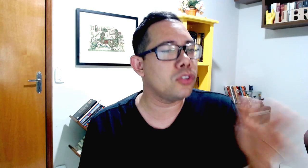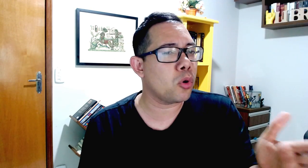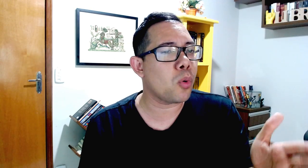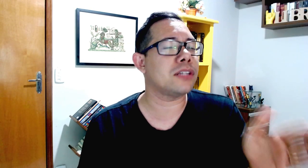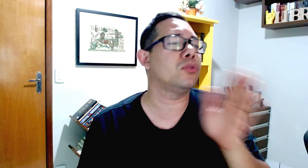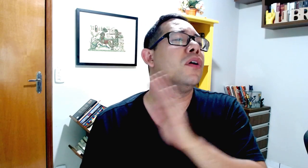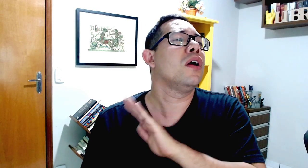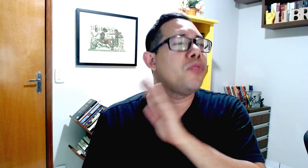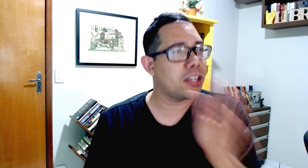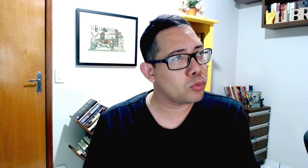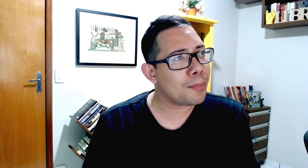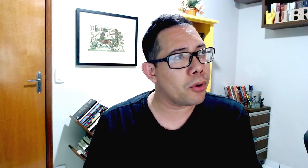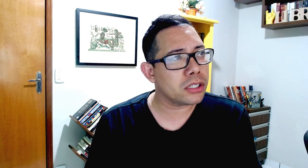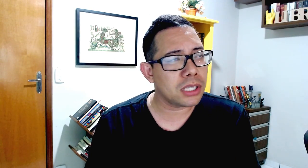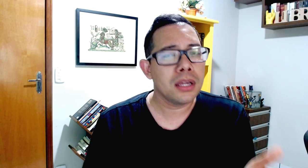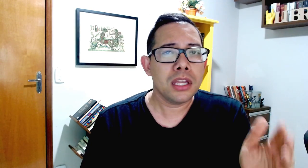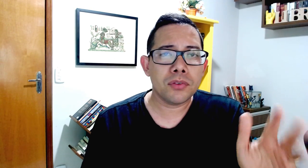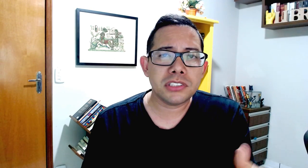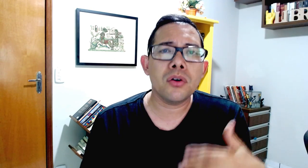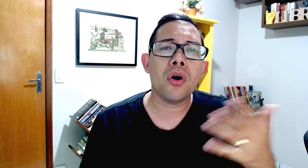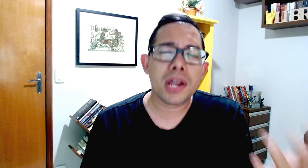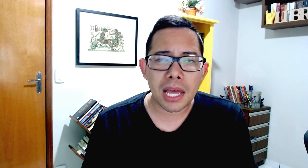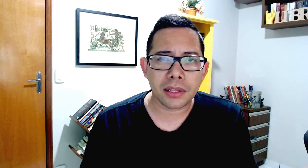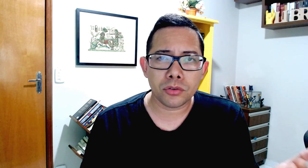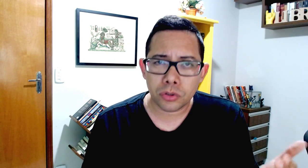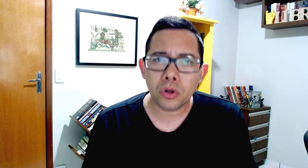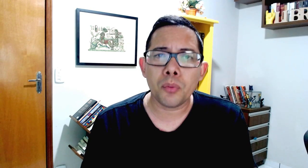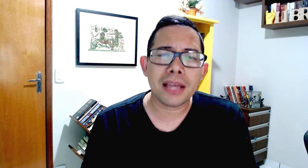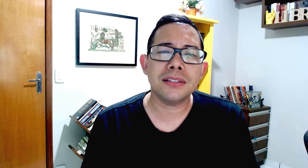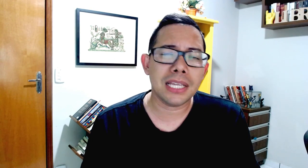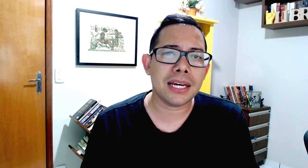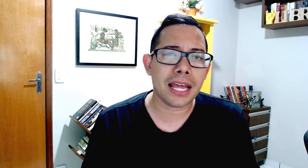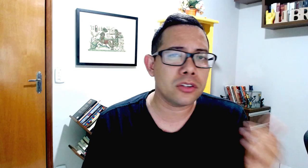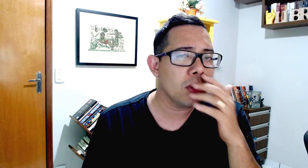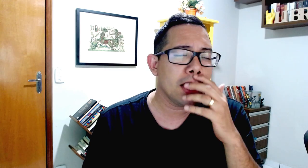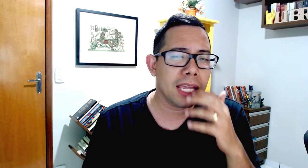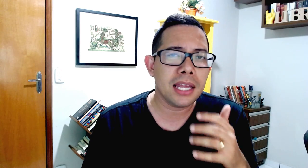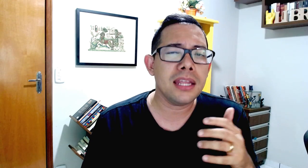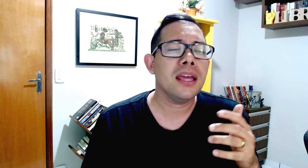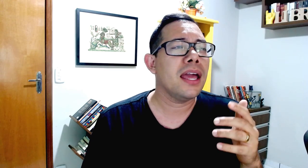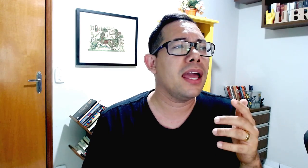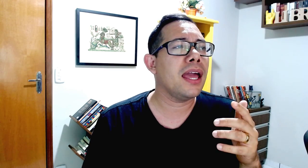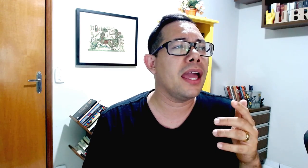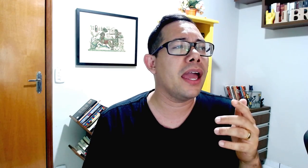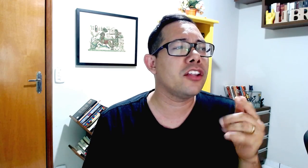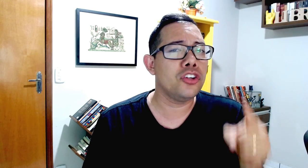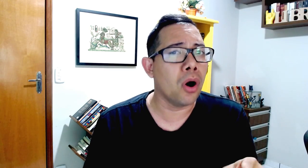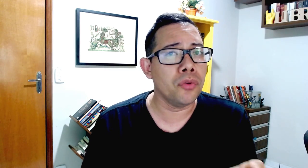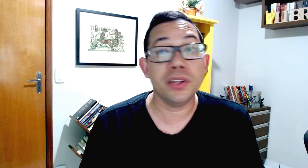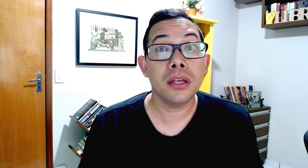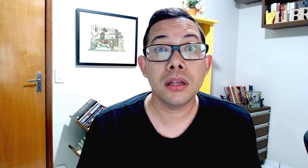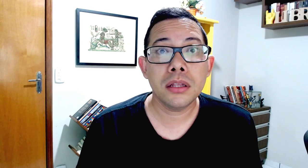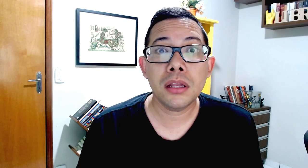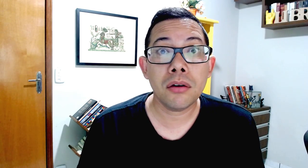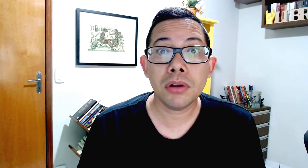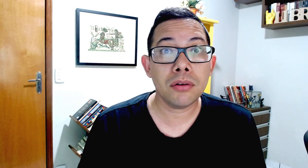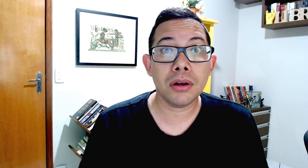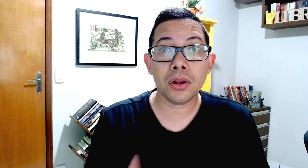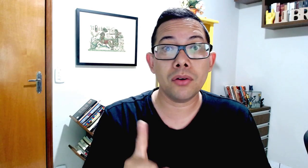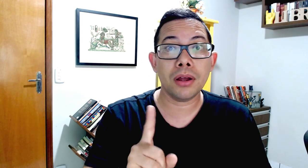Alex no teu quarto fecha a tua porta e você olha a Deus e o teu pai que secreto ele é te ouvir não não não não